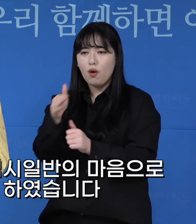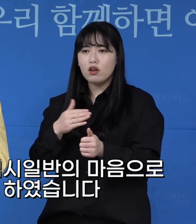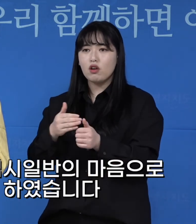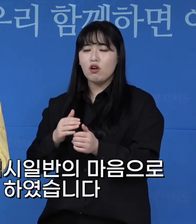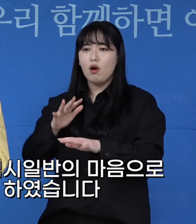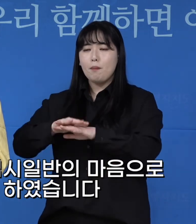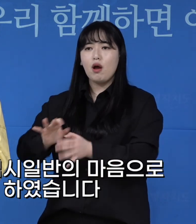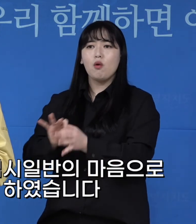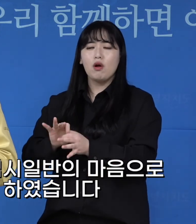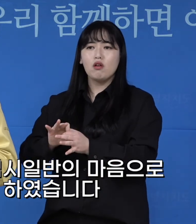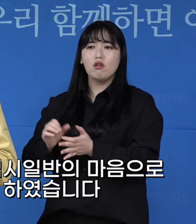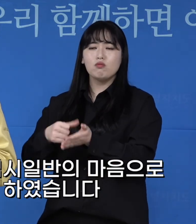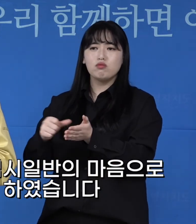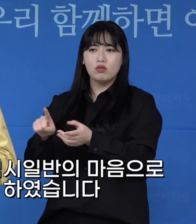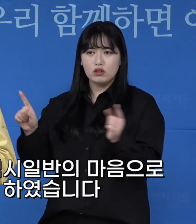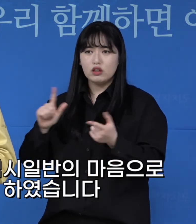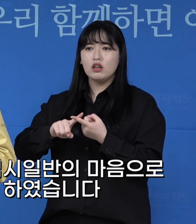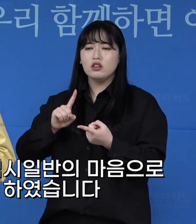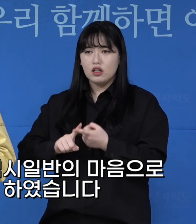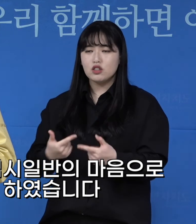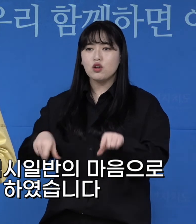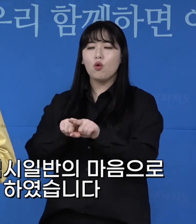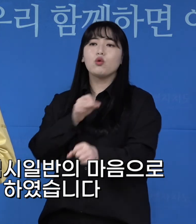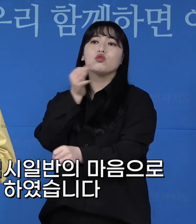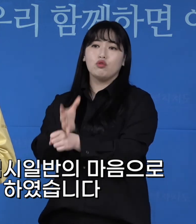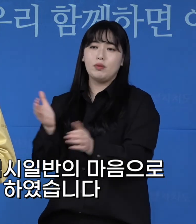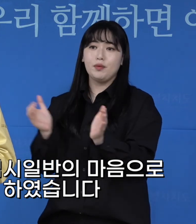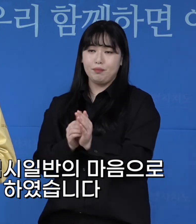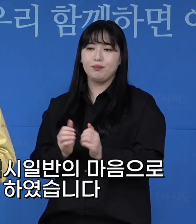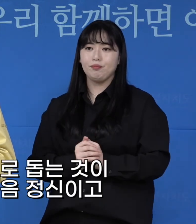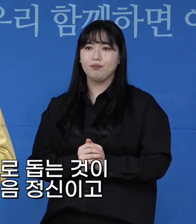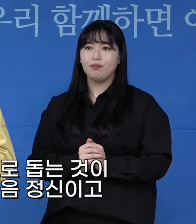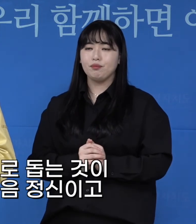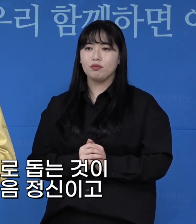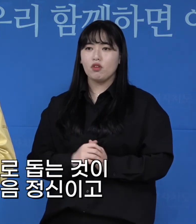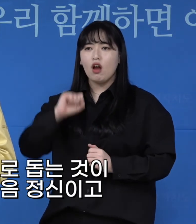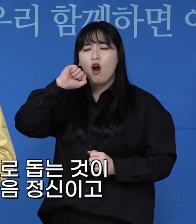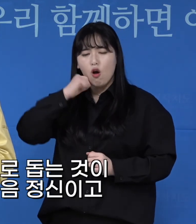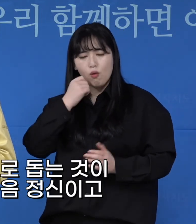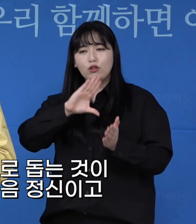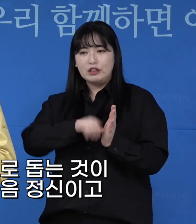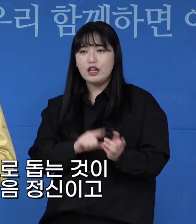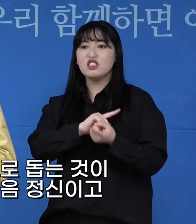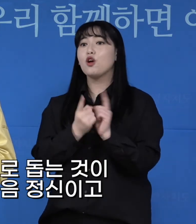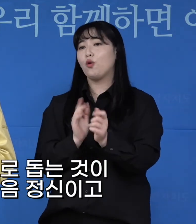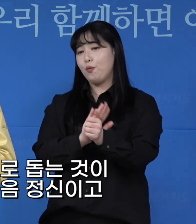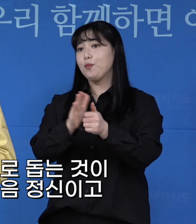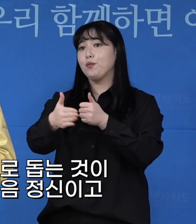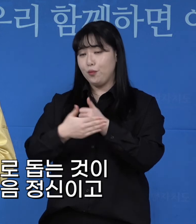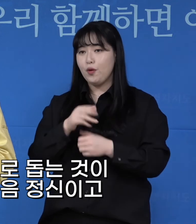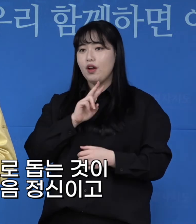도청 공직자들이 십시일반의 마음으로 공동 구매를 하였습니다. 어려울 때 서로 돕는 것이